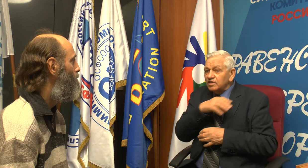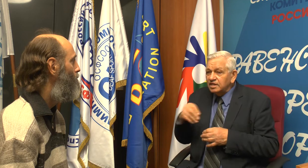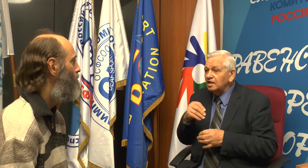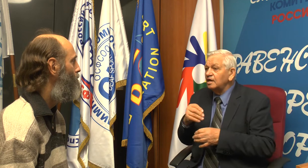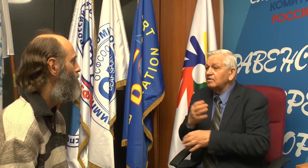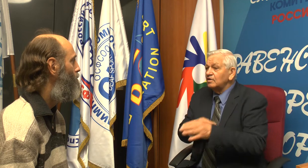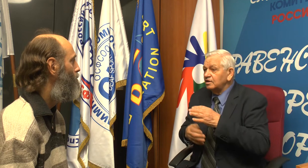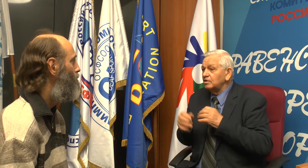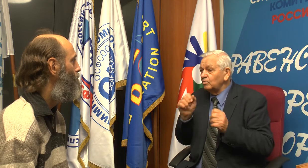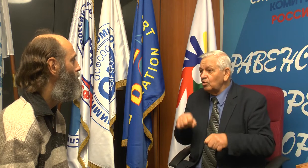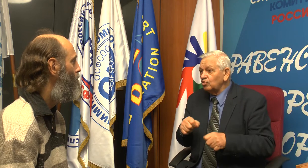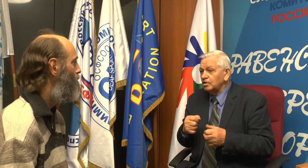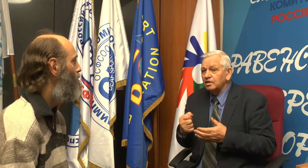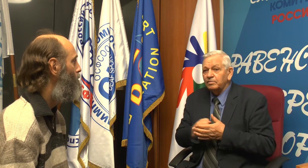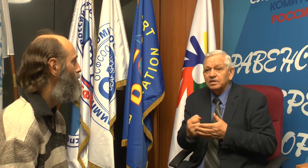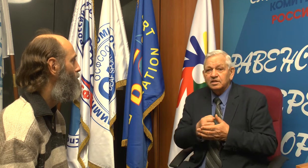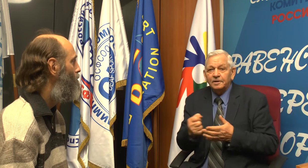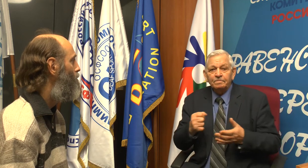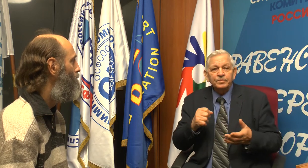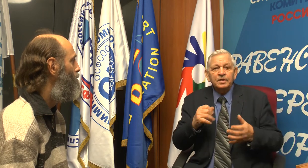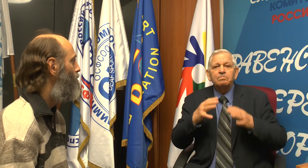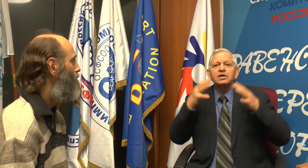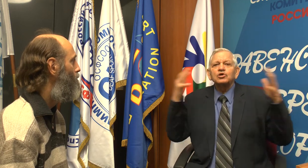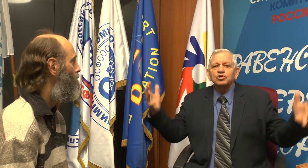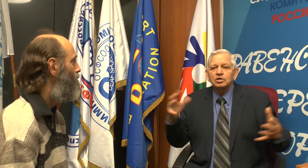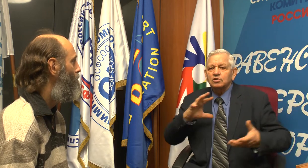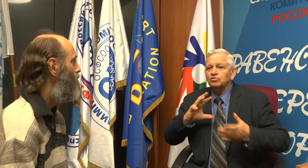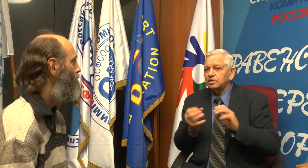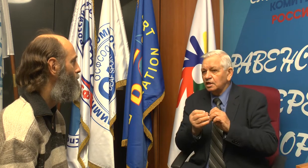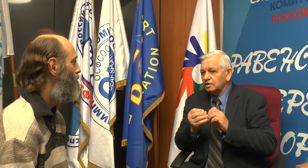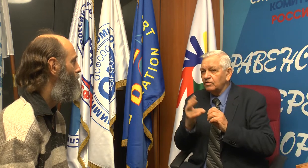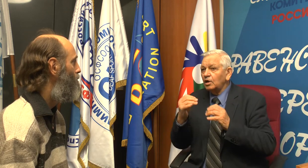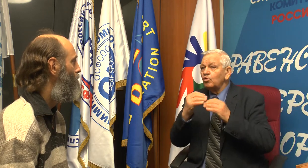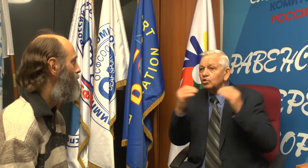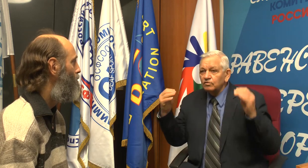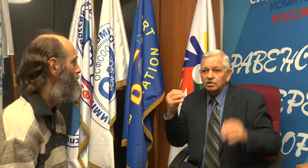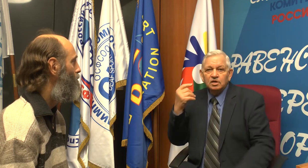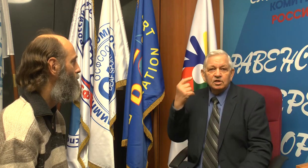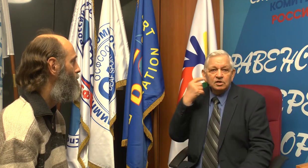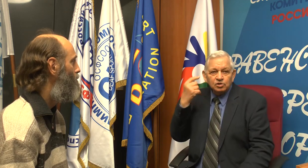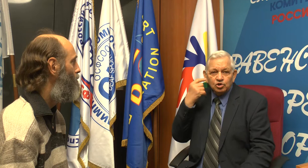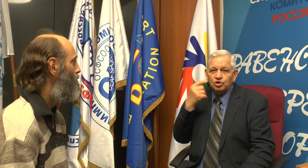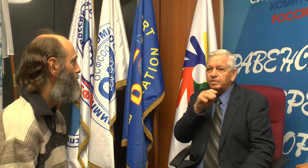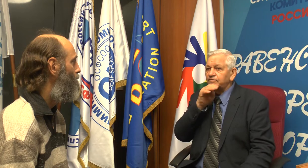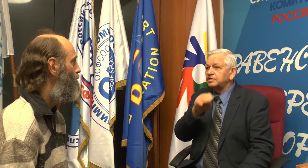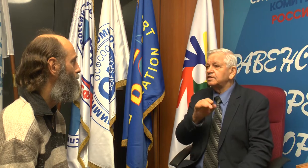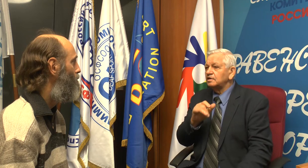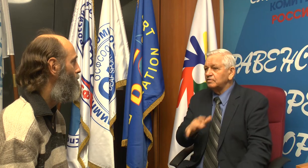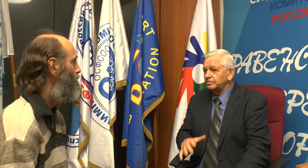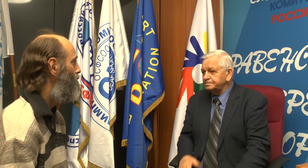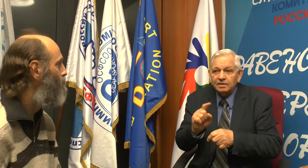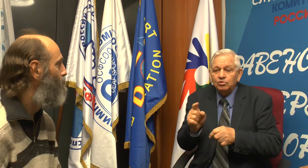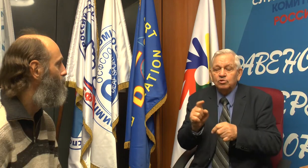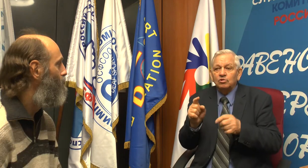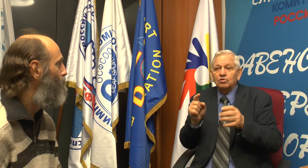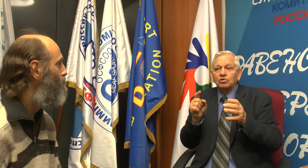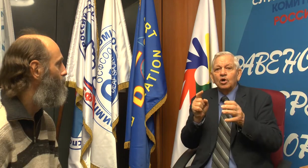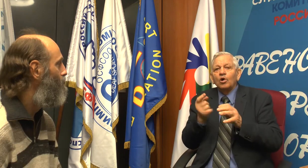все инвалиды могут добиться больших результатов на уровне слышащих профессионалов. Потому что